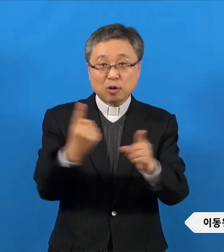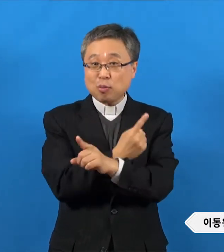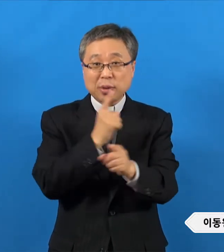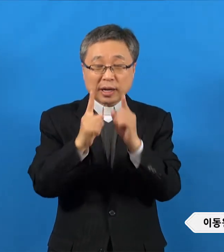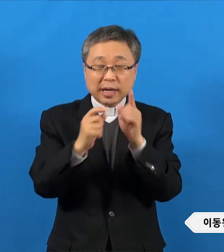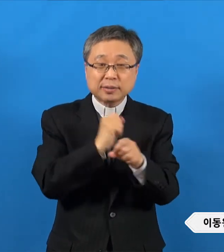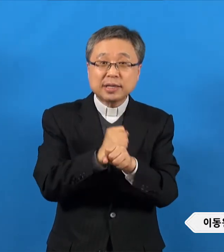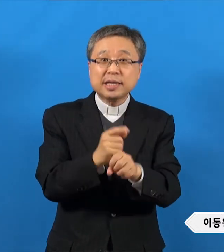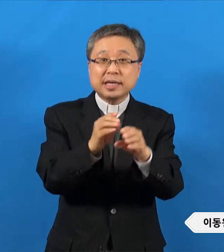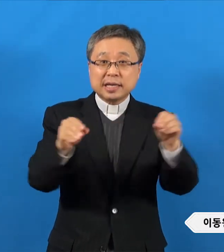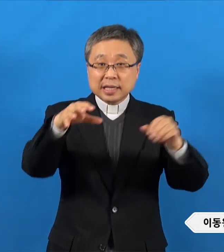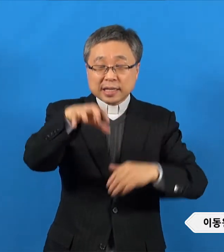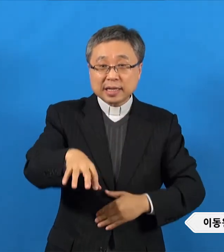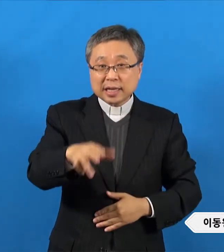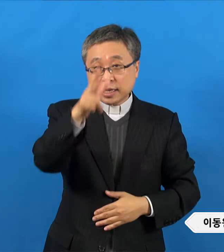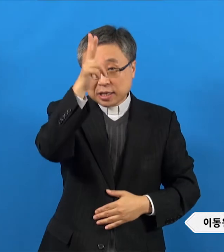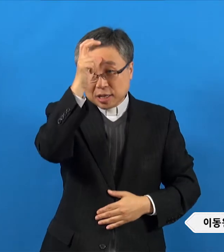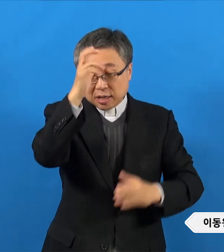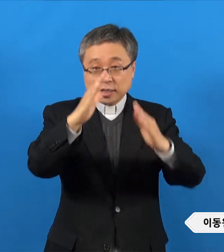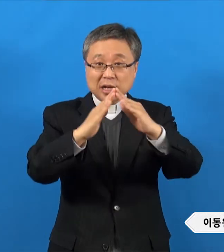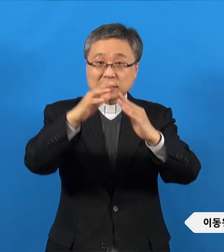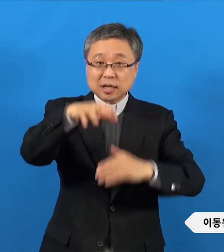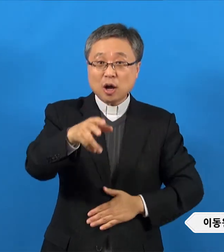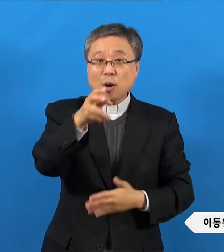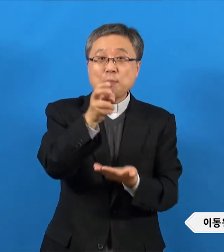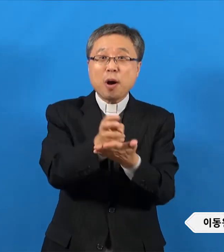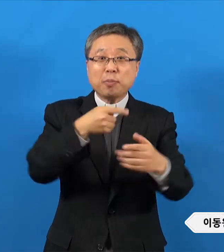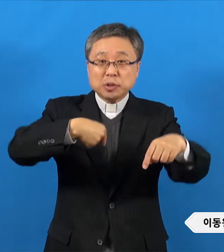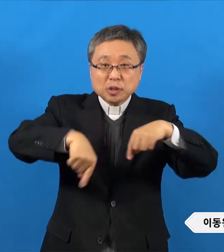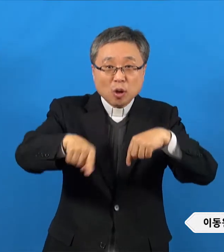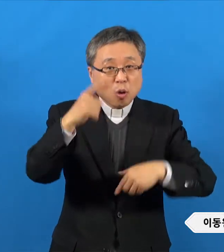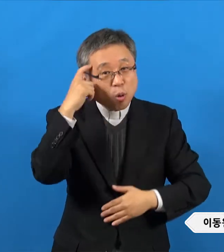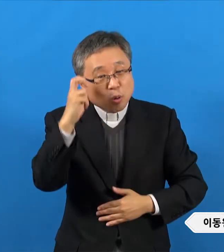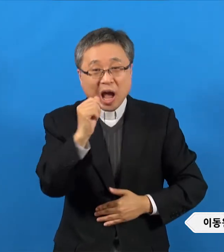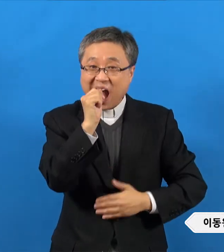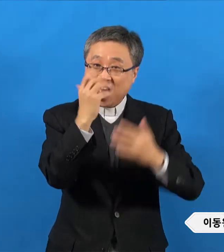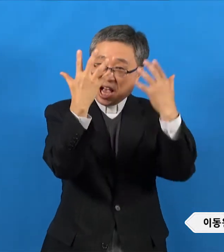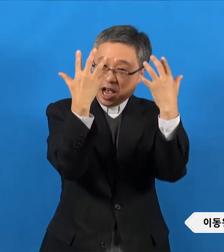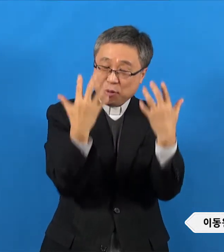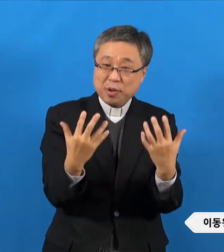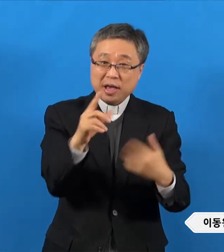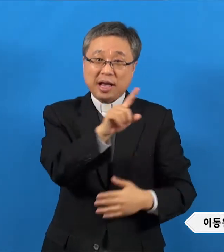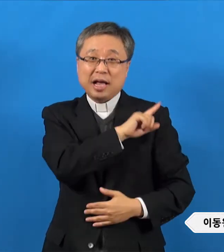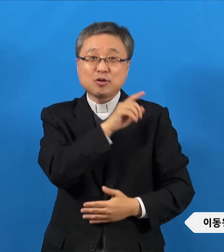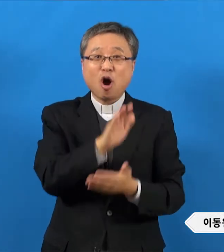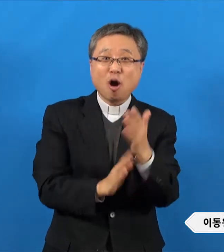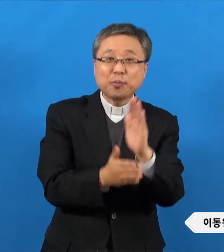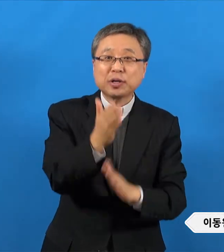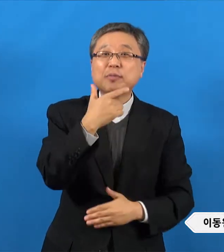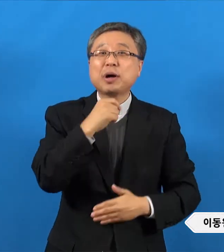이 땅에 경찰서나 법질서나 혹은 감옥이 제일 없기를 바라는 사람